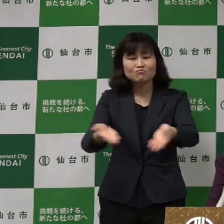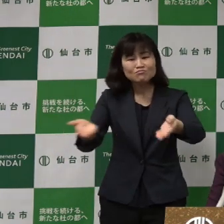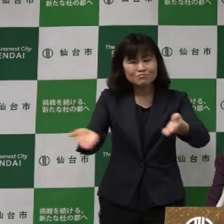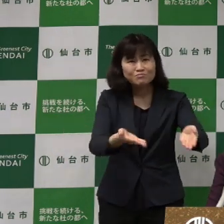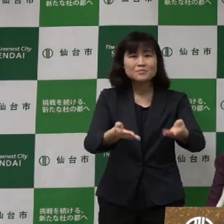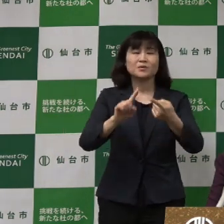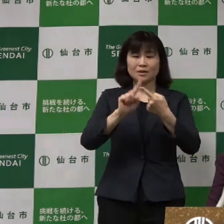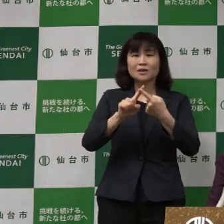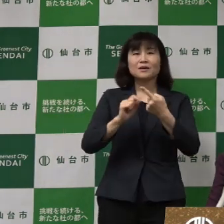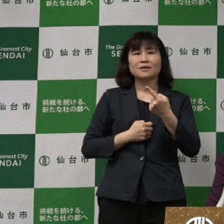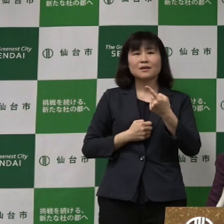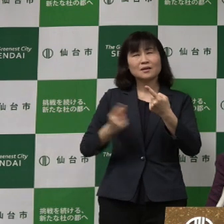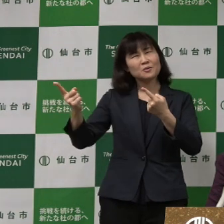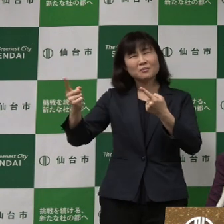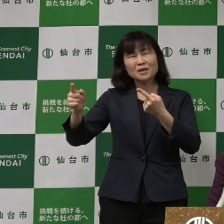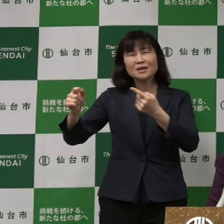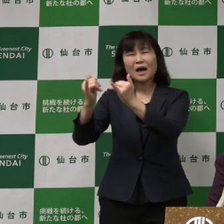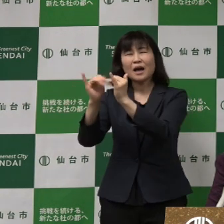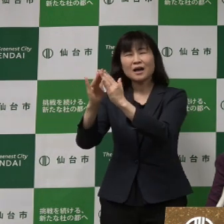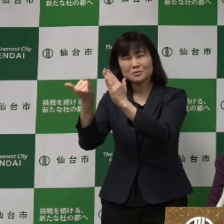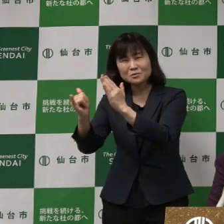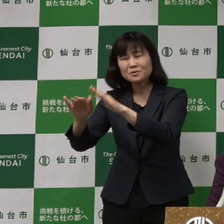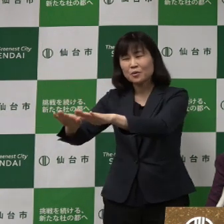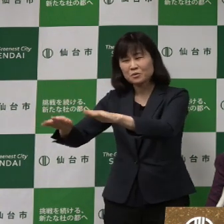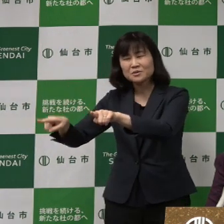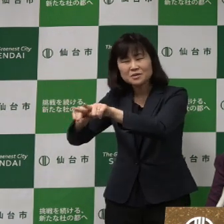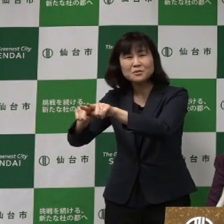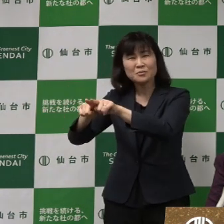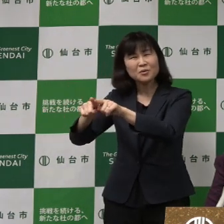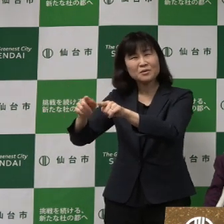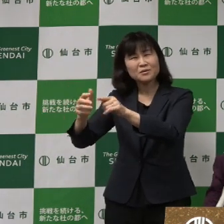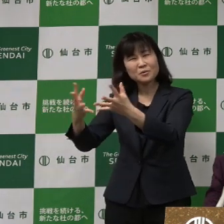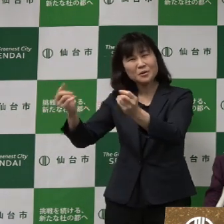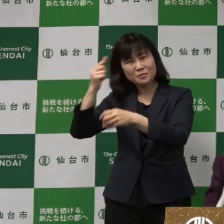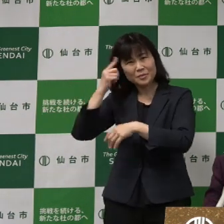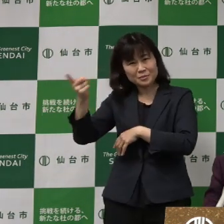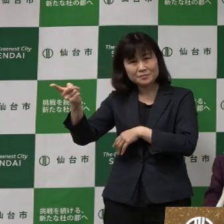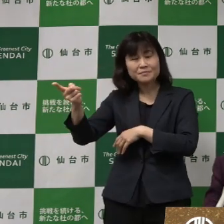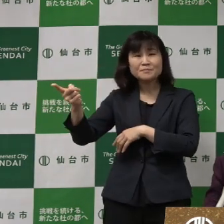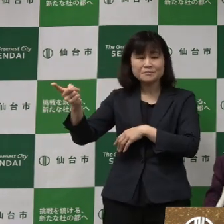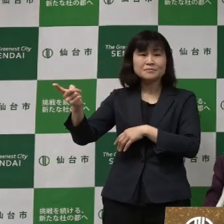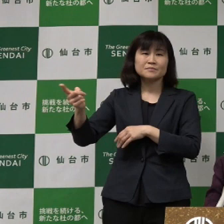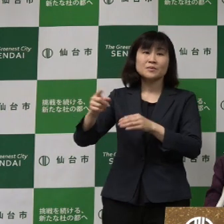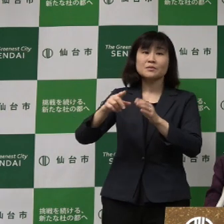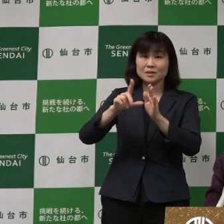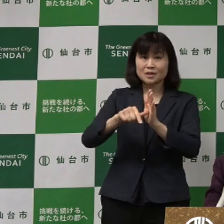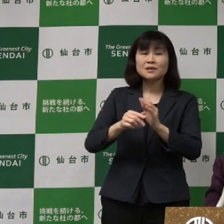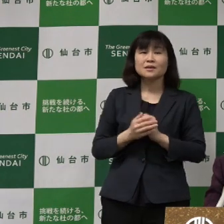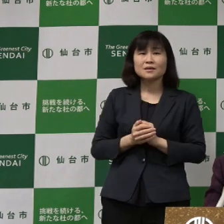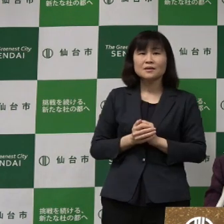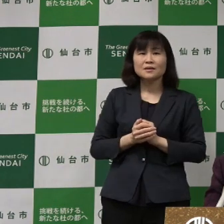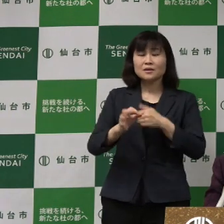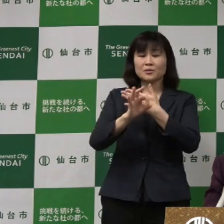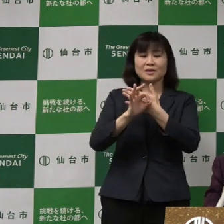る方もおいでであろうというふうにも思っておりまして、その場合にはですね、これまでも外国人のお